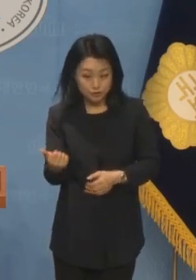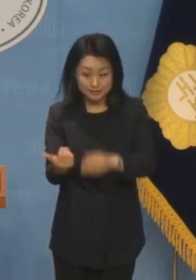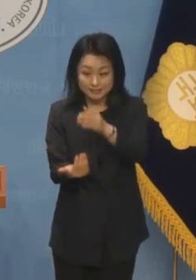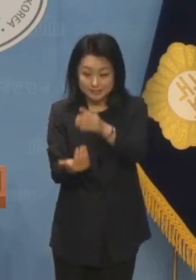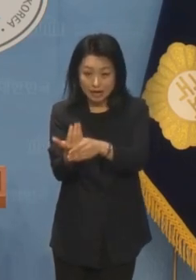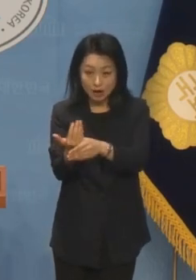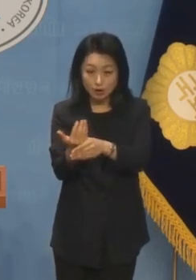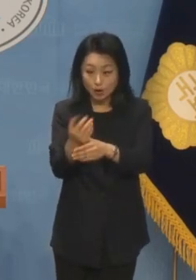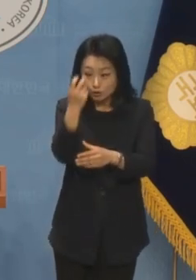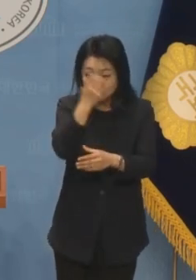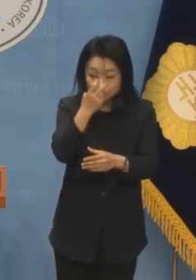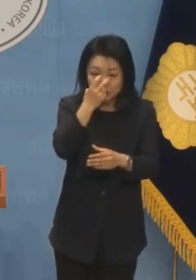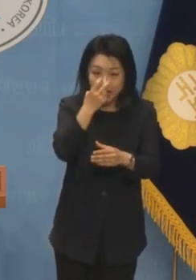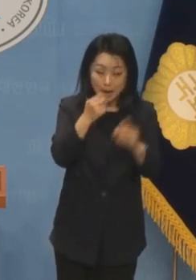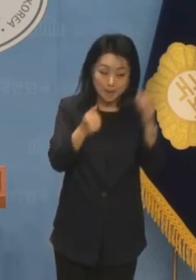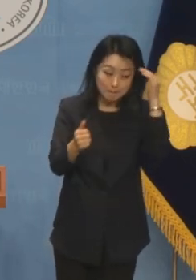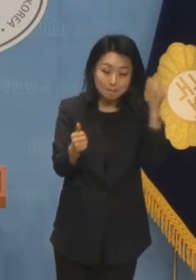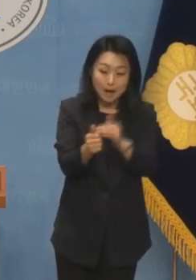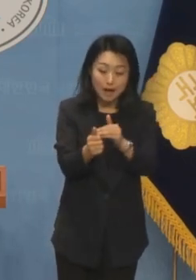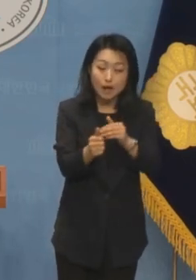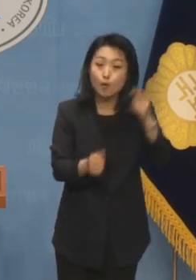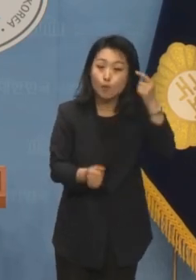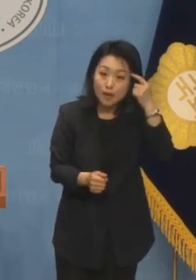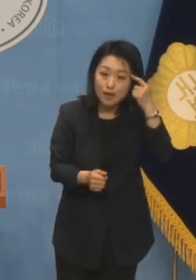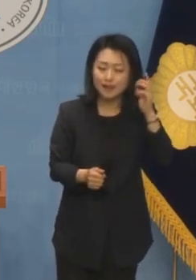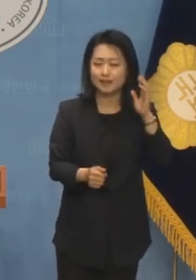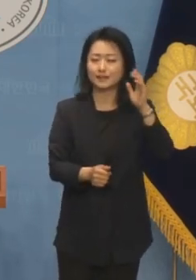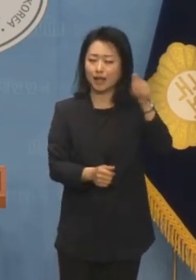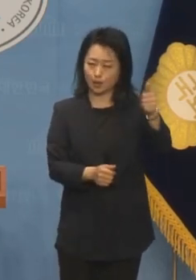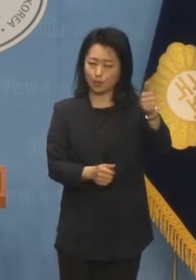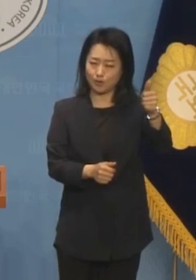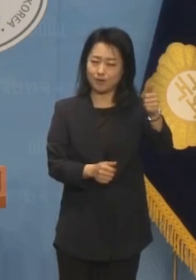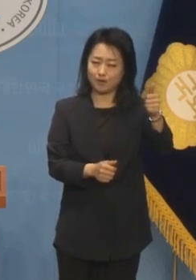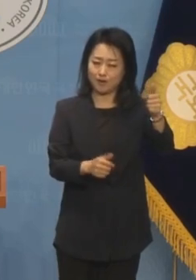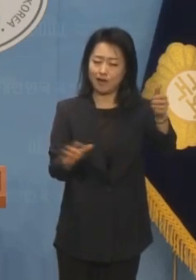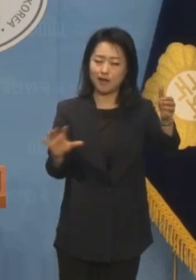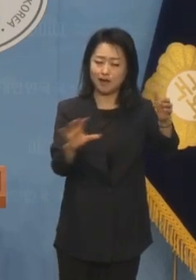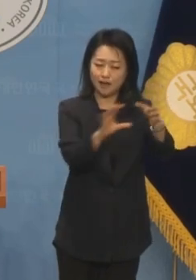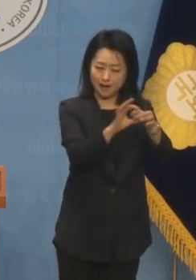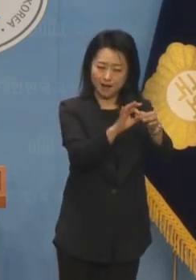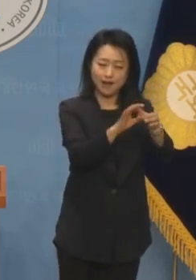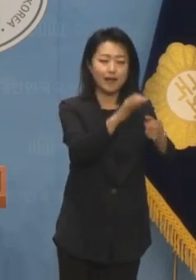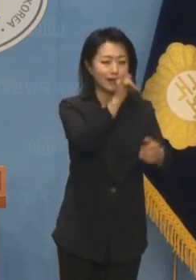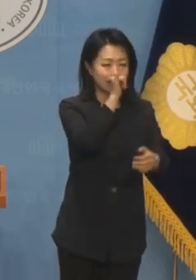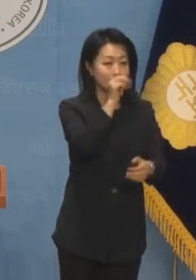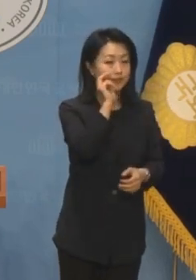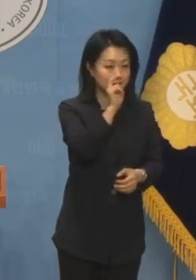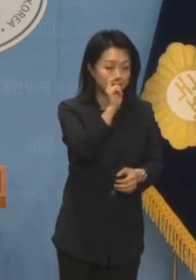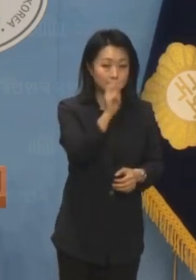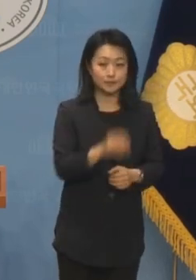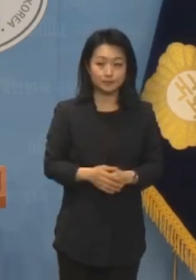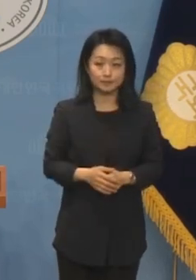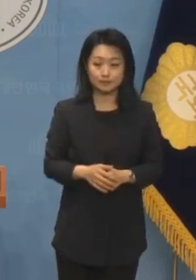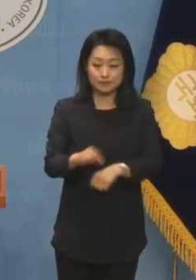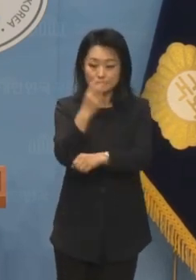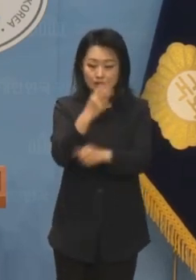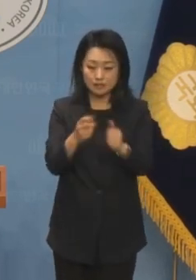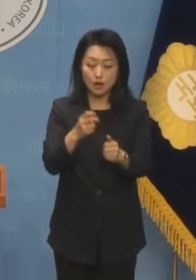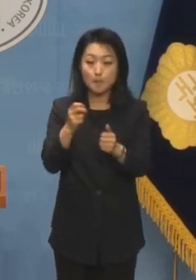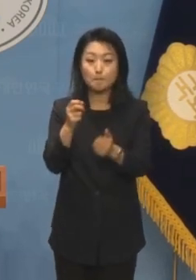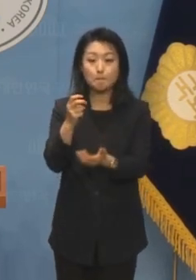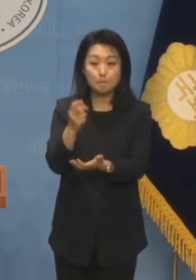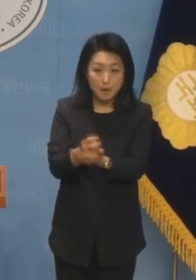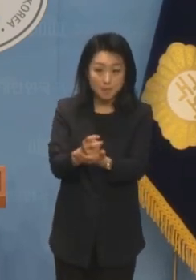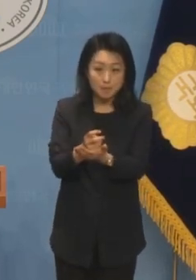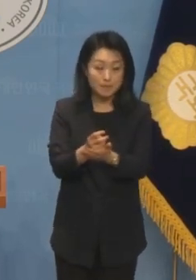윤 대통령 자신이 혹은 대통령실이 깊이 개입했기 때문입니다. 최혜병 특검법이